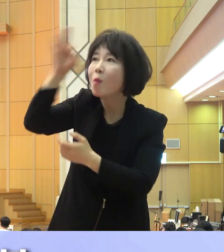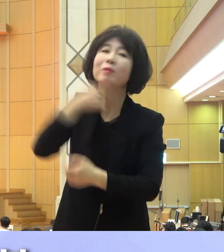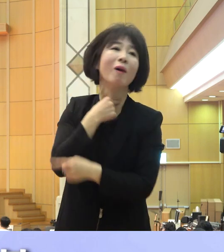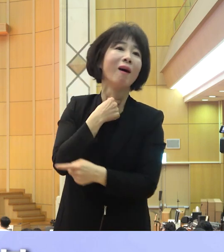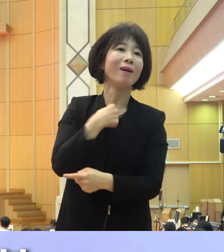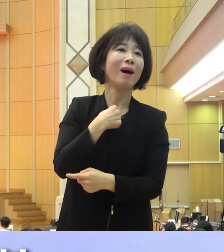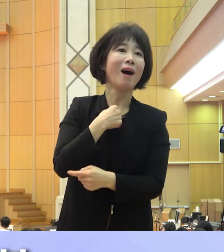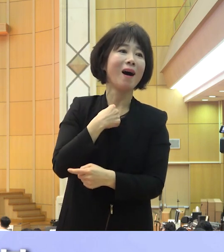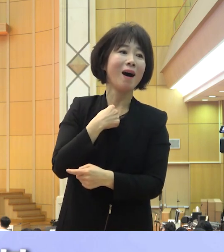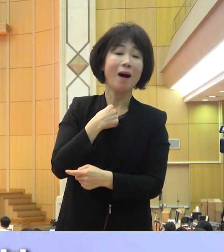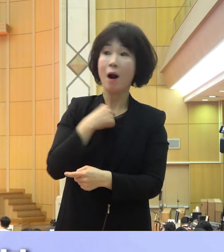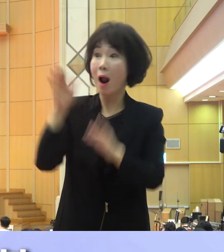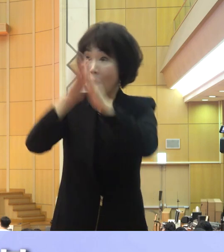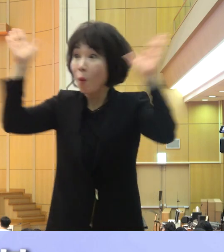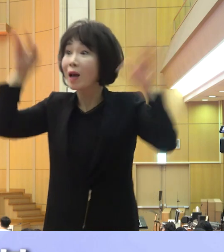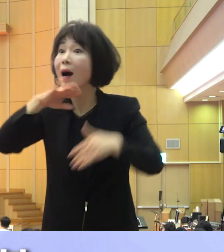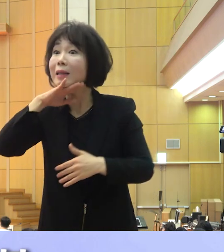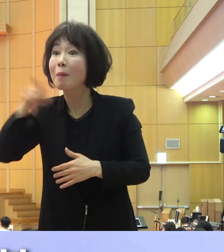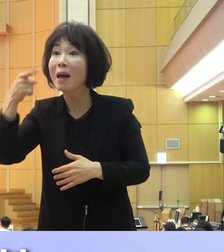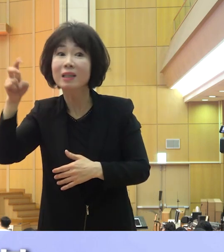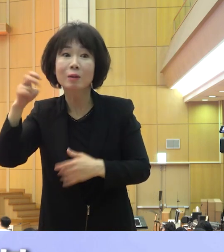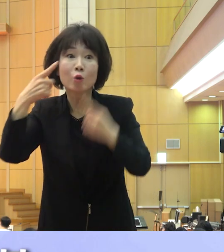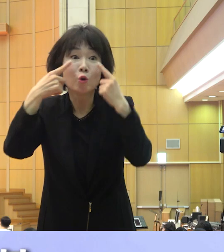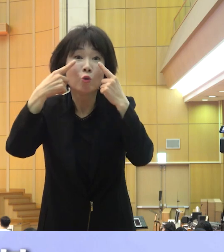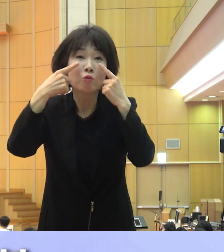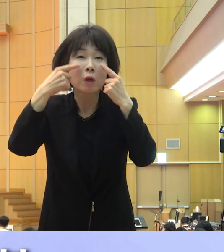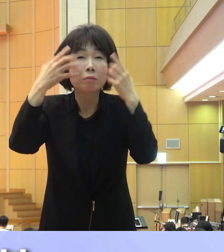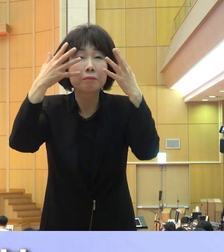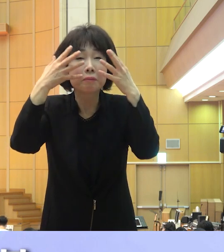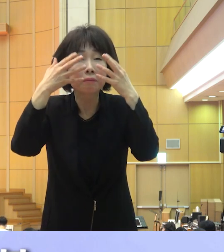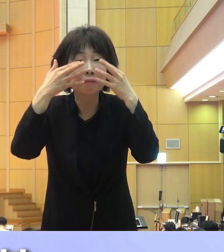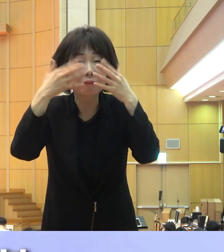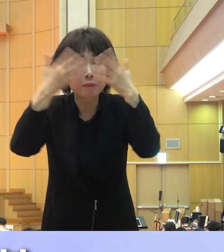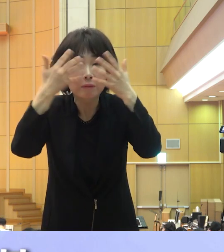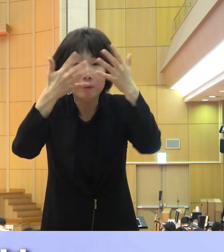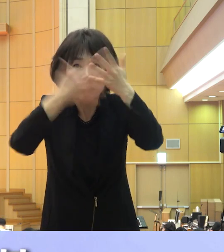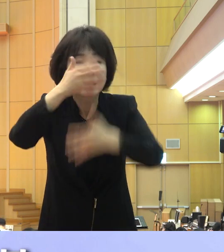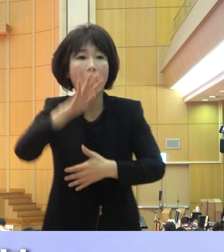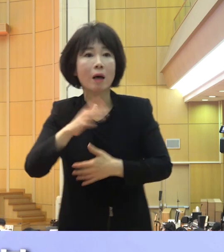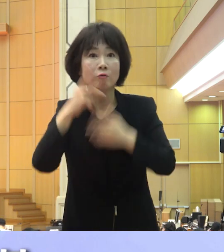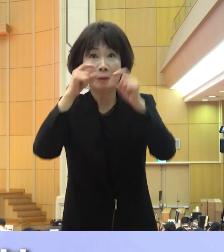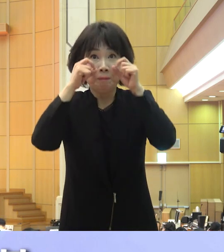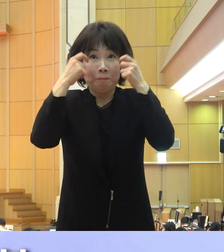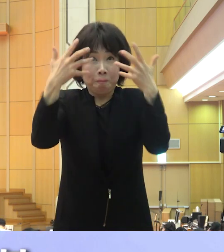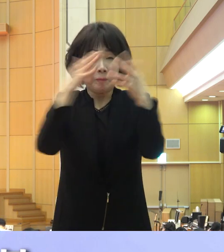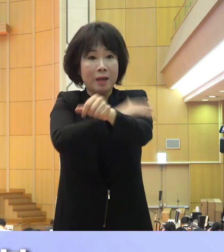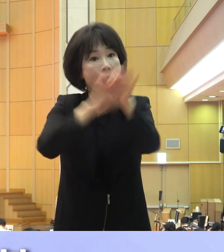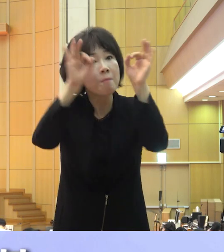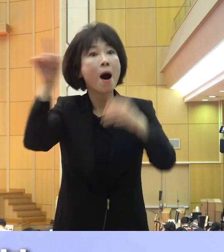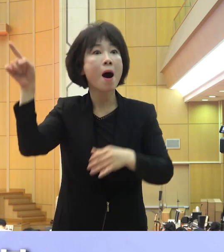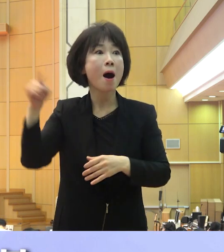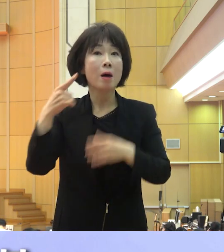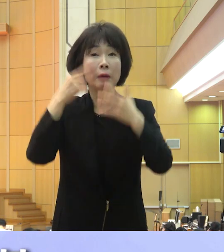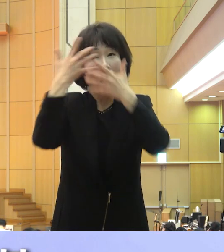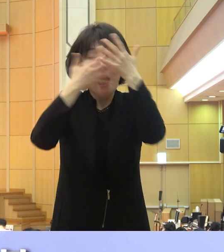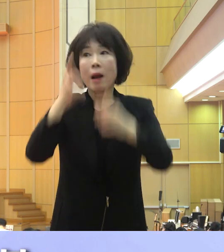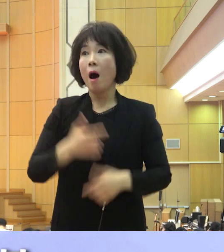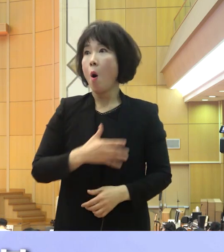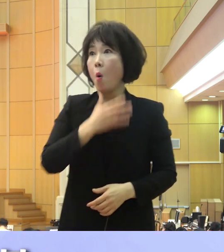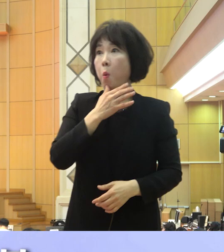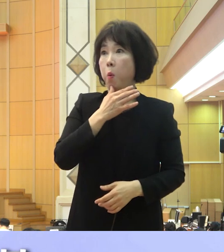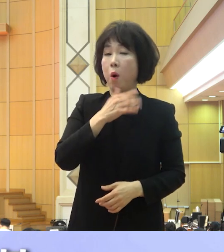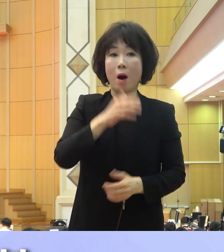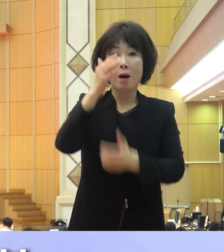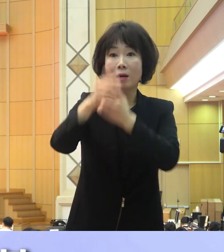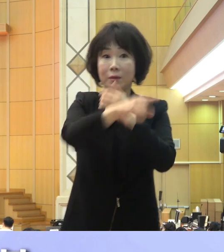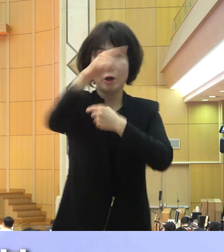다음에 눈이 흐리지 않았다고 할 정도고 대단한 건강이잖아요. 근데 출애굽기 23장 25절에 보니까 하나님을